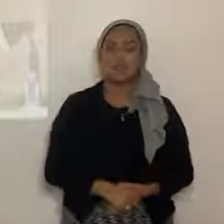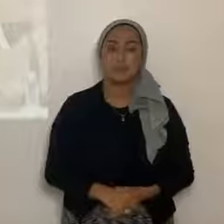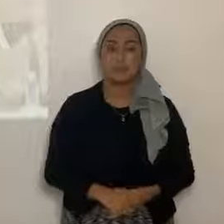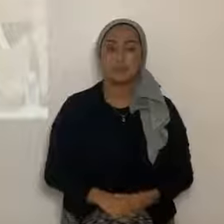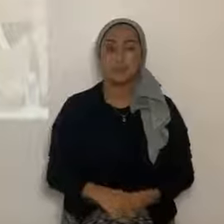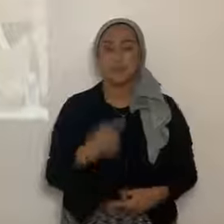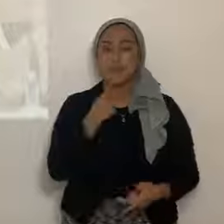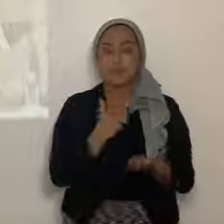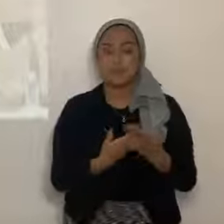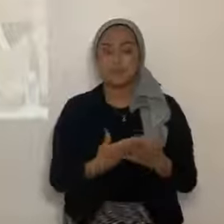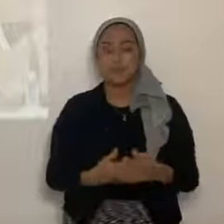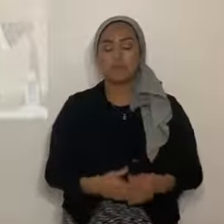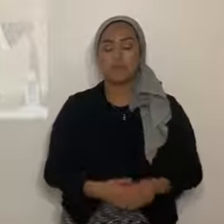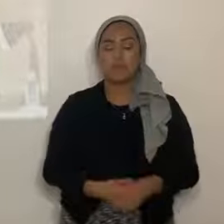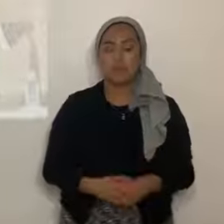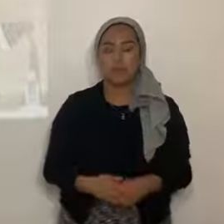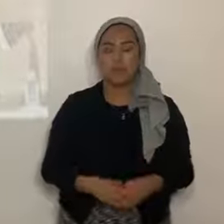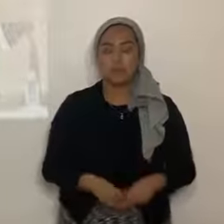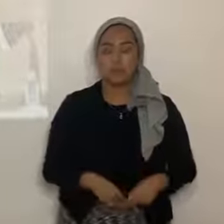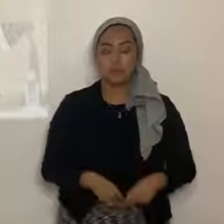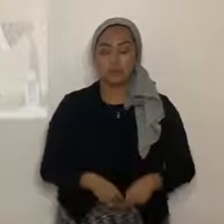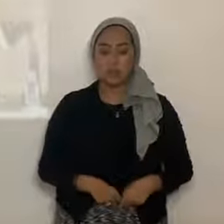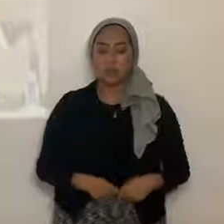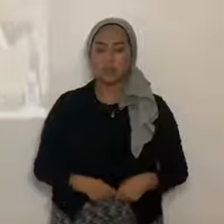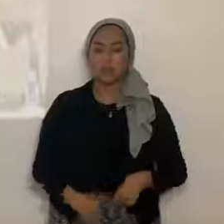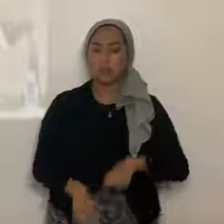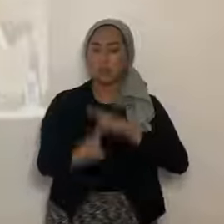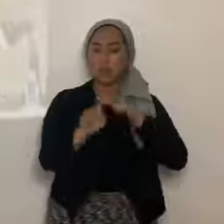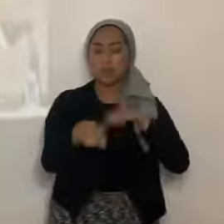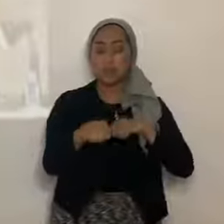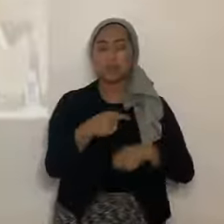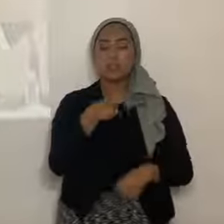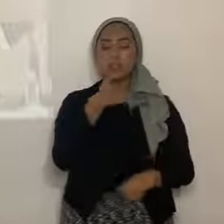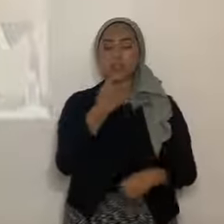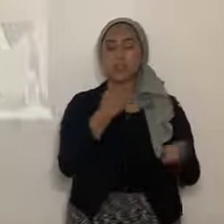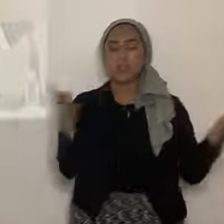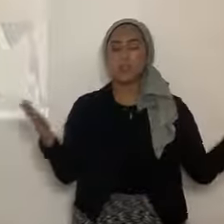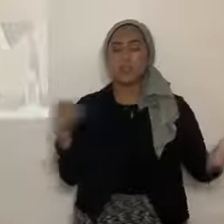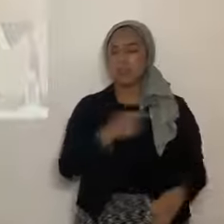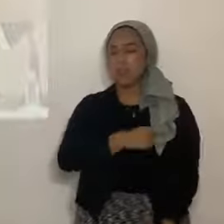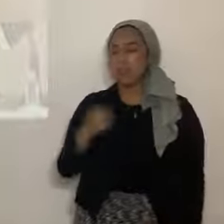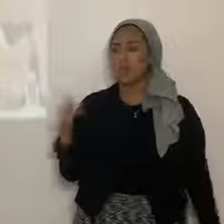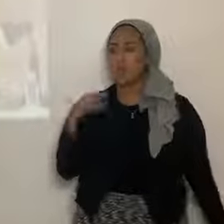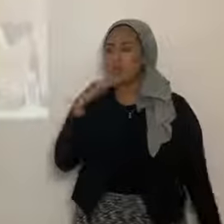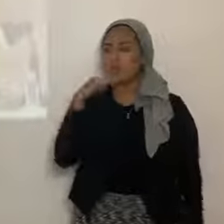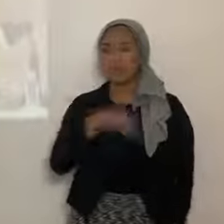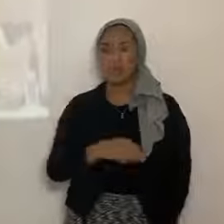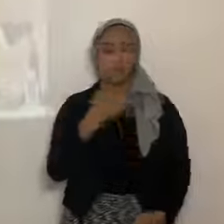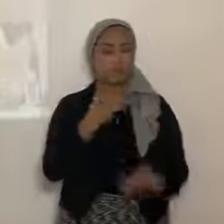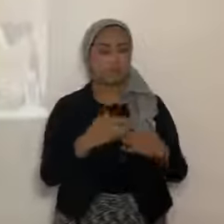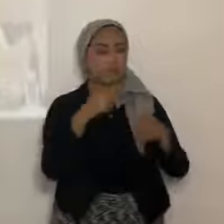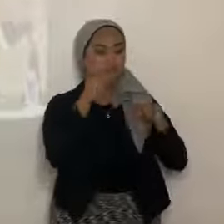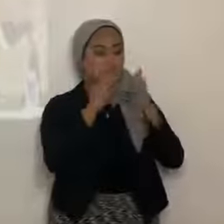Dice así Marcos 7, 6. Respondiendo, él les dijo: hipócritas, bien profetizó de vosotros Isaías